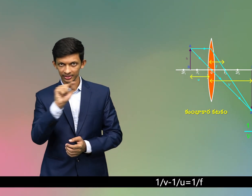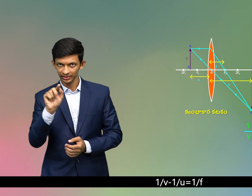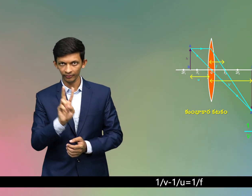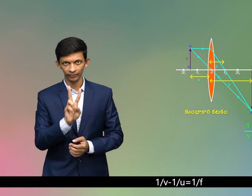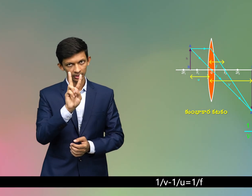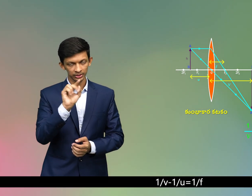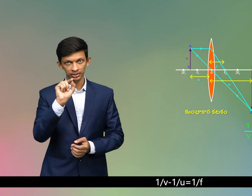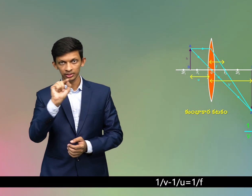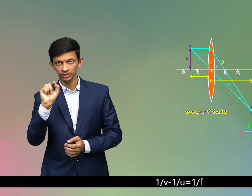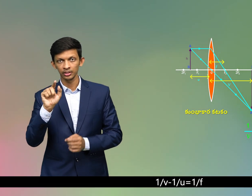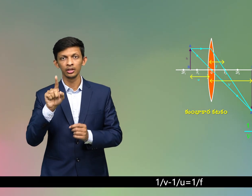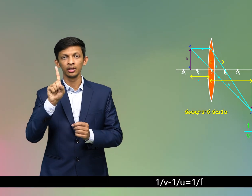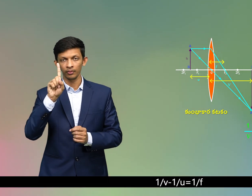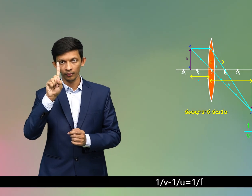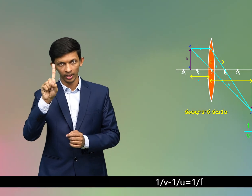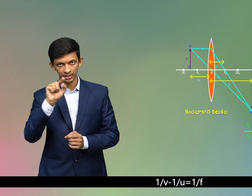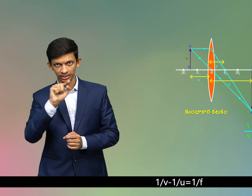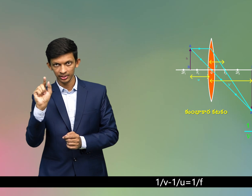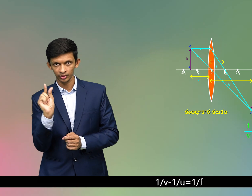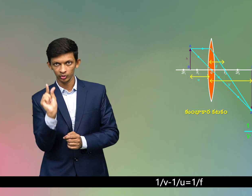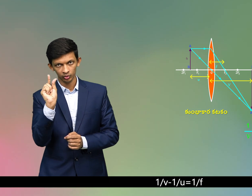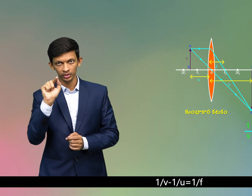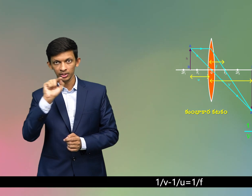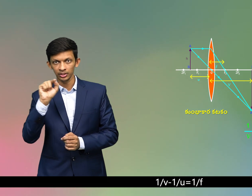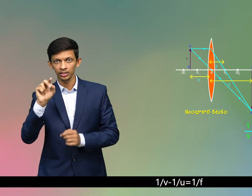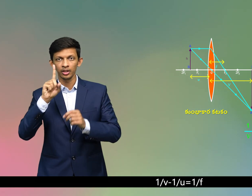వన్ బై V మైనస్ 1/U = 1/F.